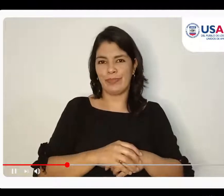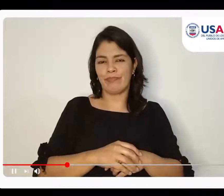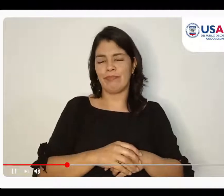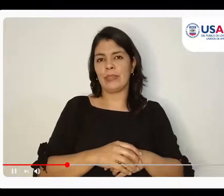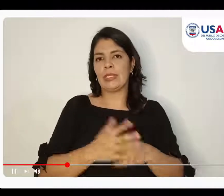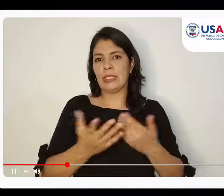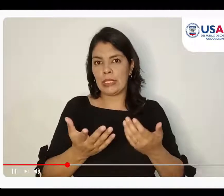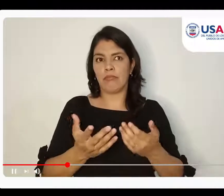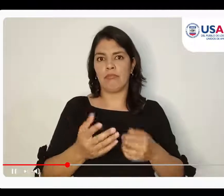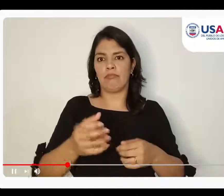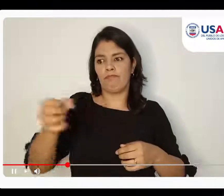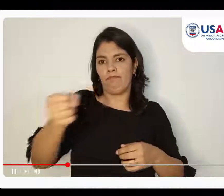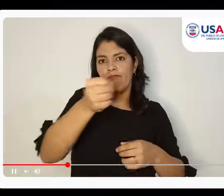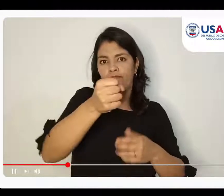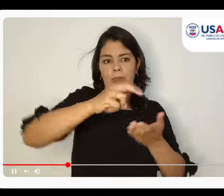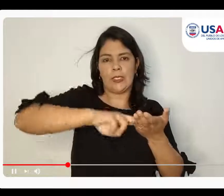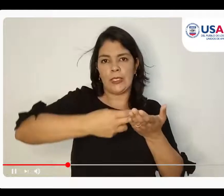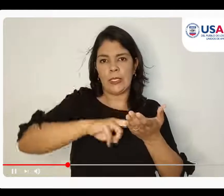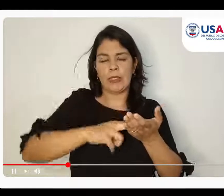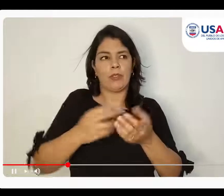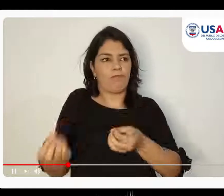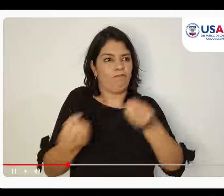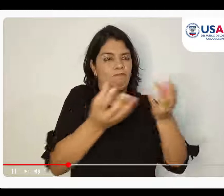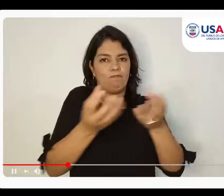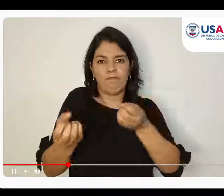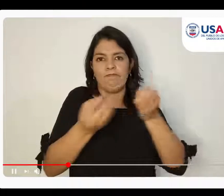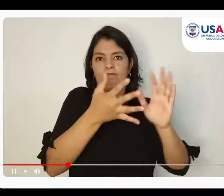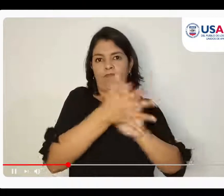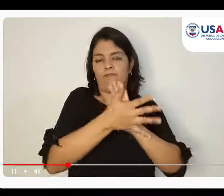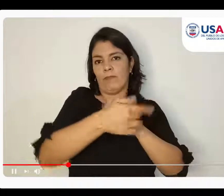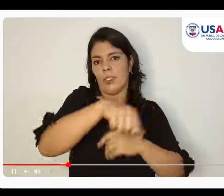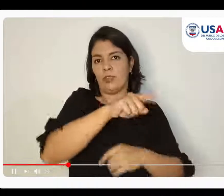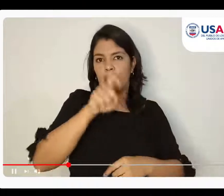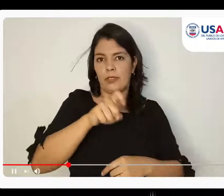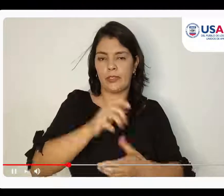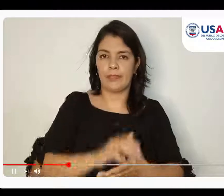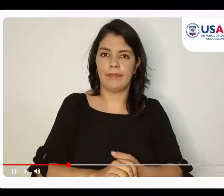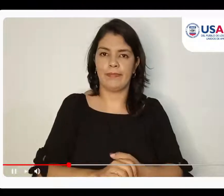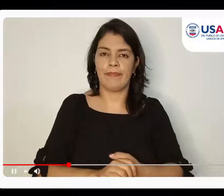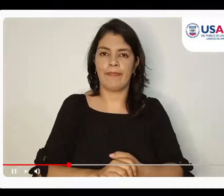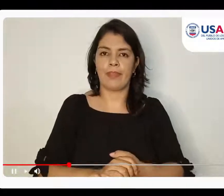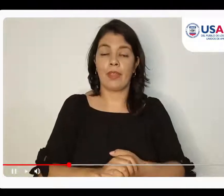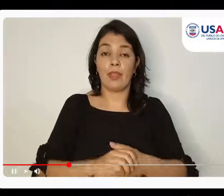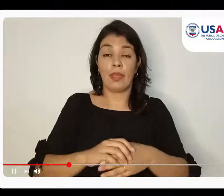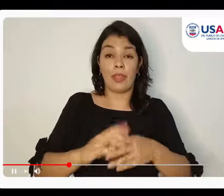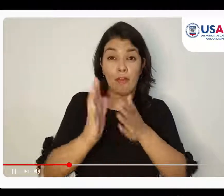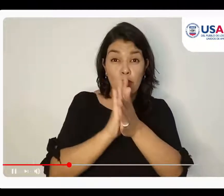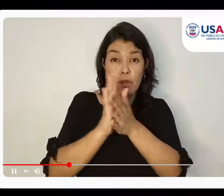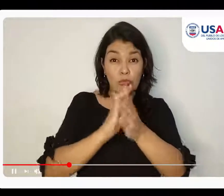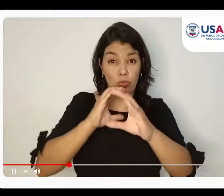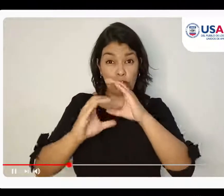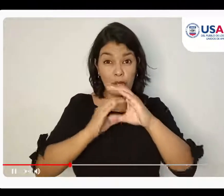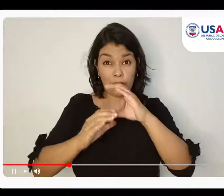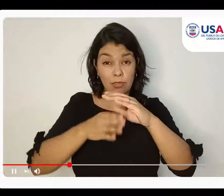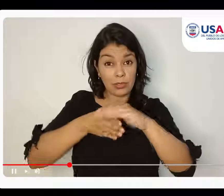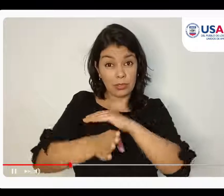y necesitan de alguien como un intérprete que les transmita esa información. El acceso a la información y la comunicación es un derecho